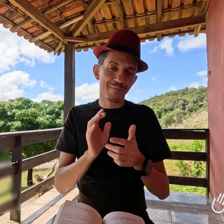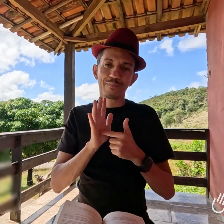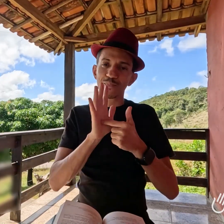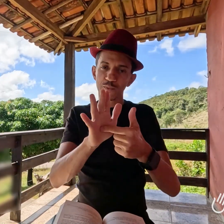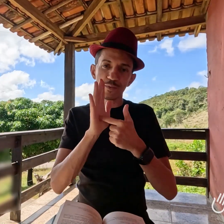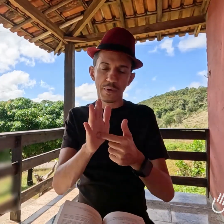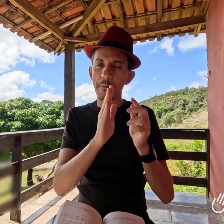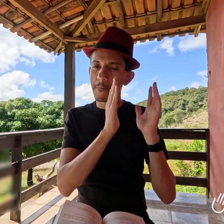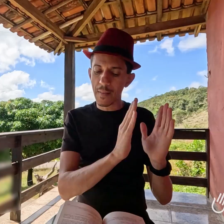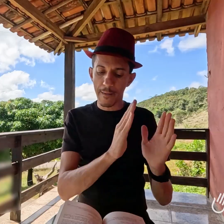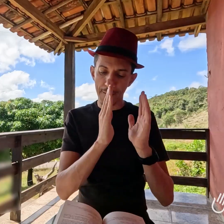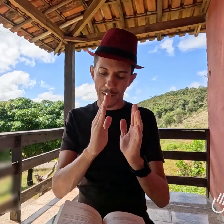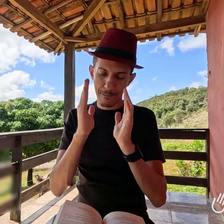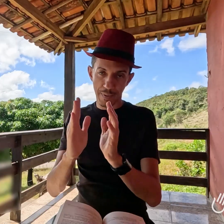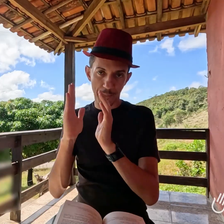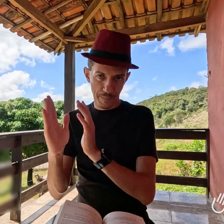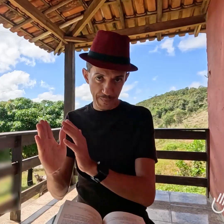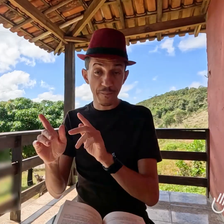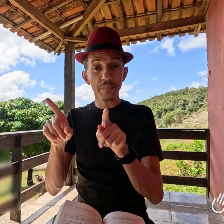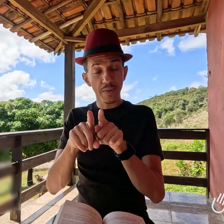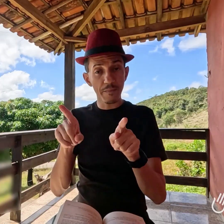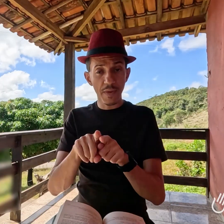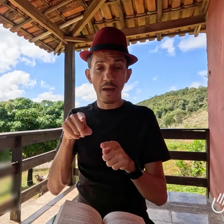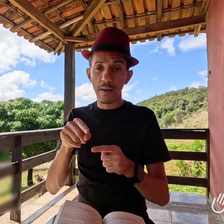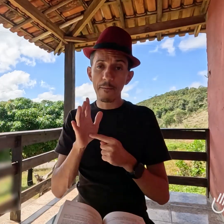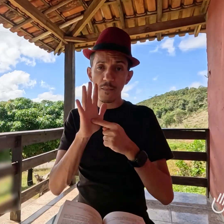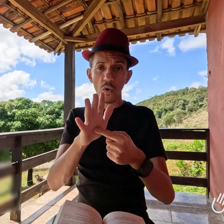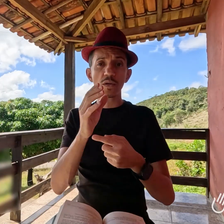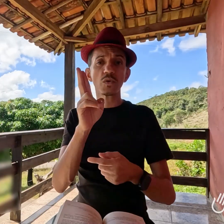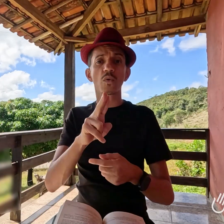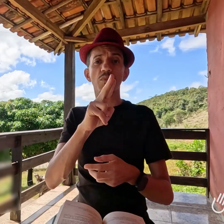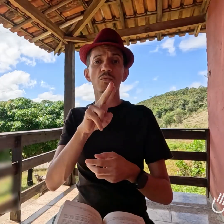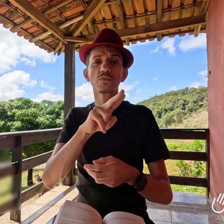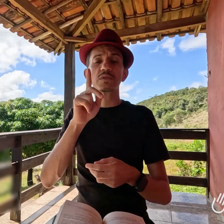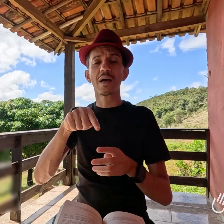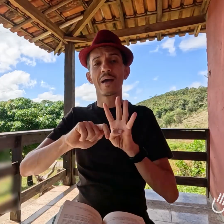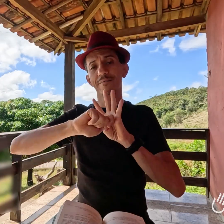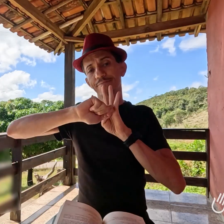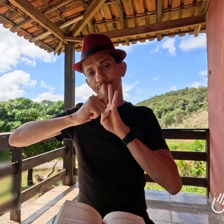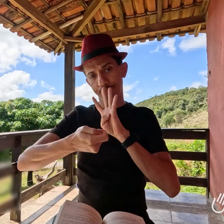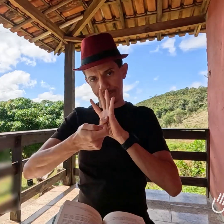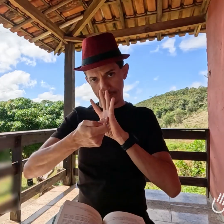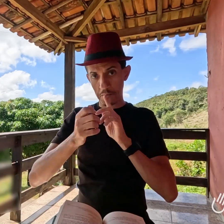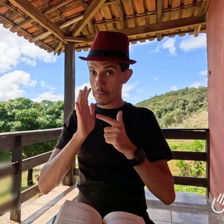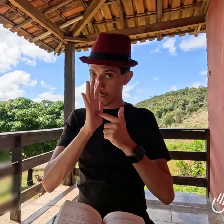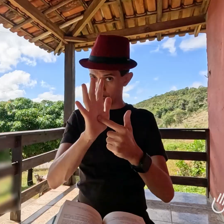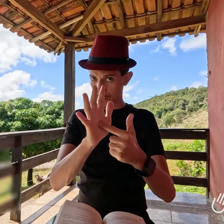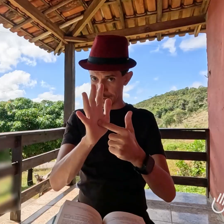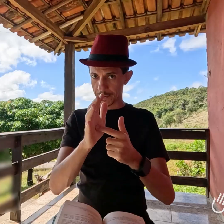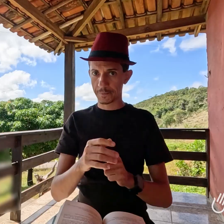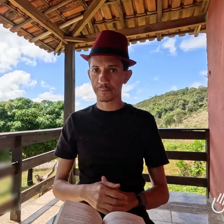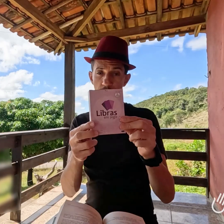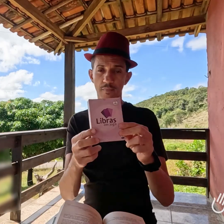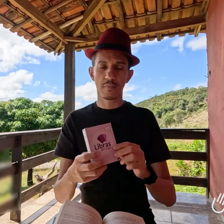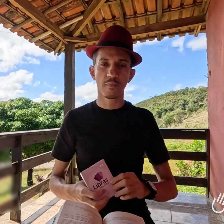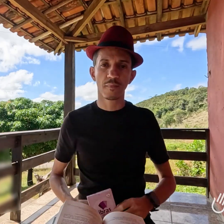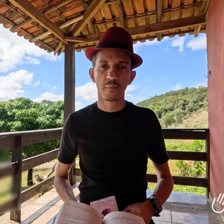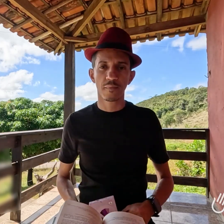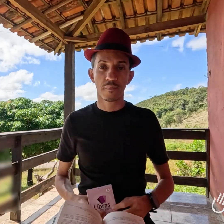Ele mostra de forma prática, de forma intuitiva e com muitos elementos visuais também. E claro, você pode utilizar o